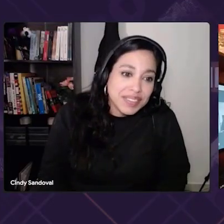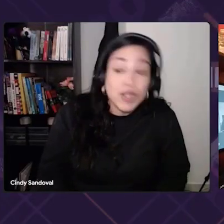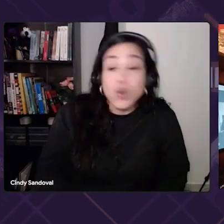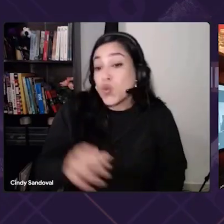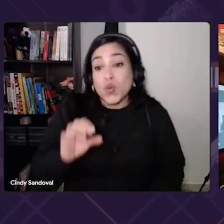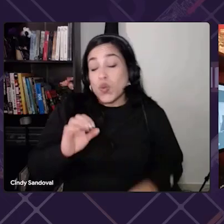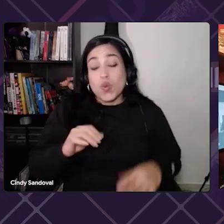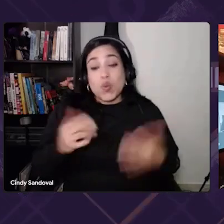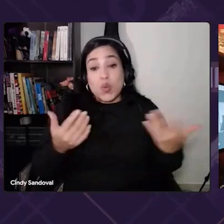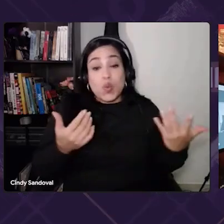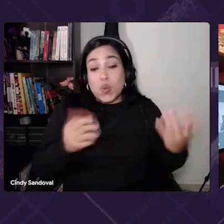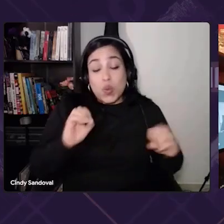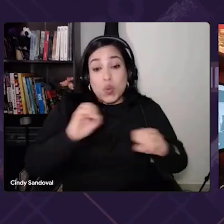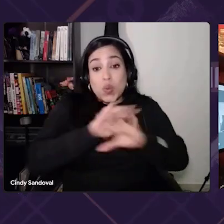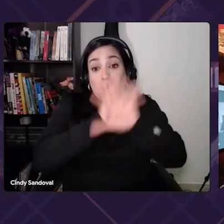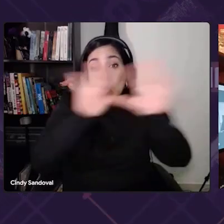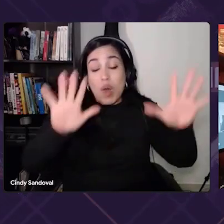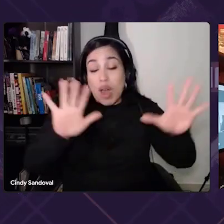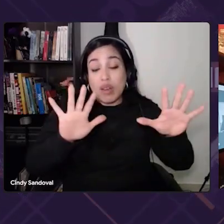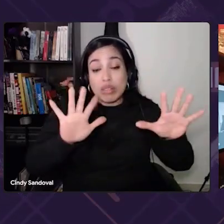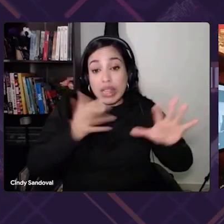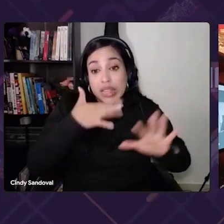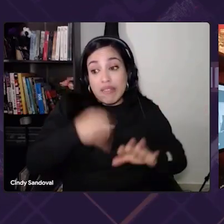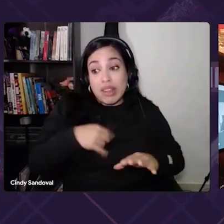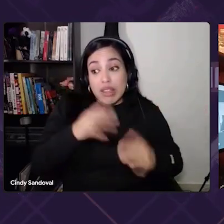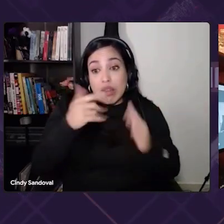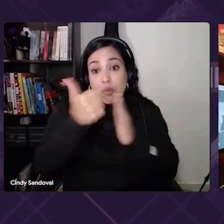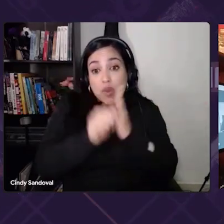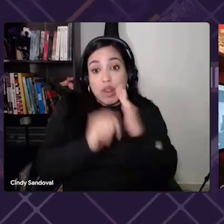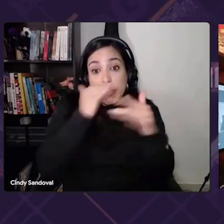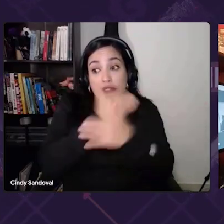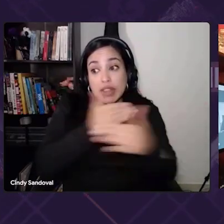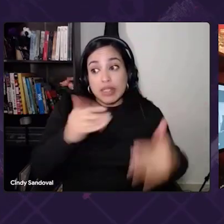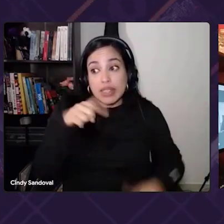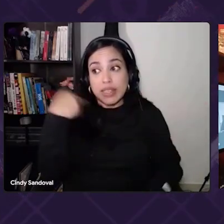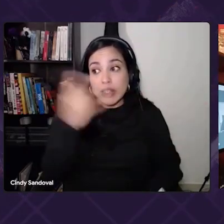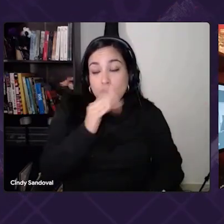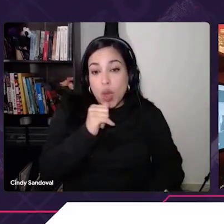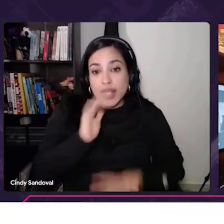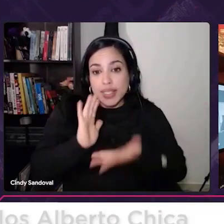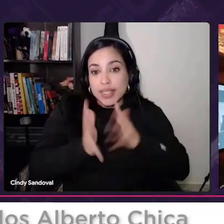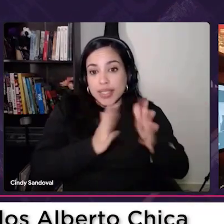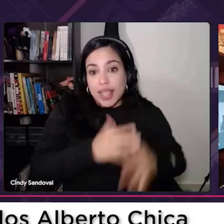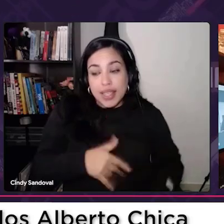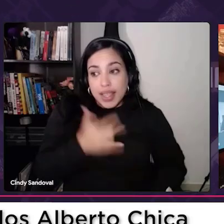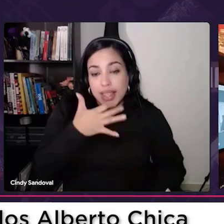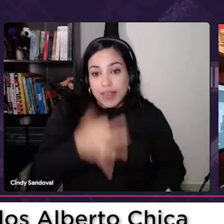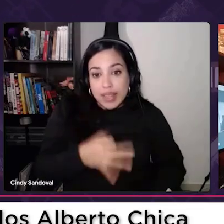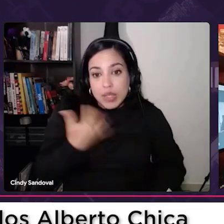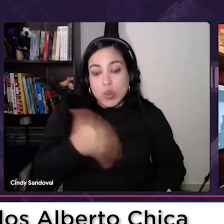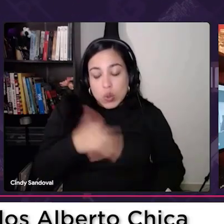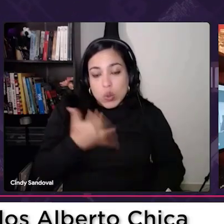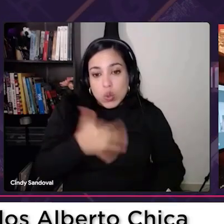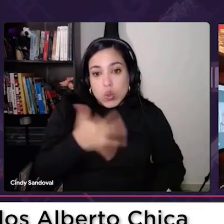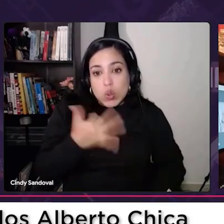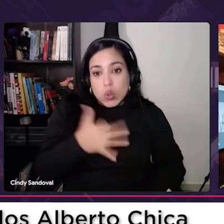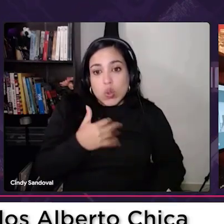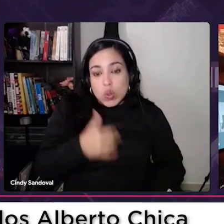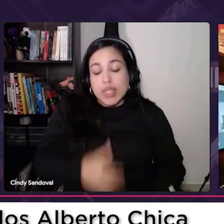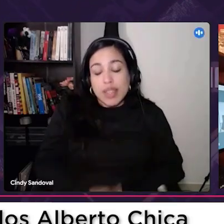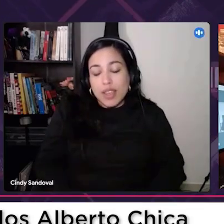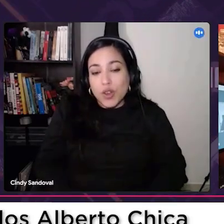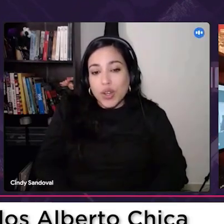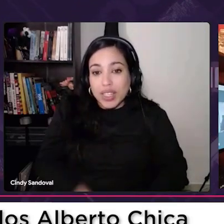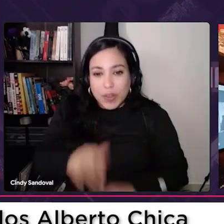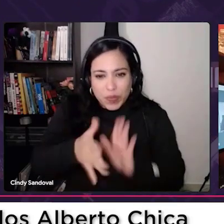Claro, de eso no nos cabe la menor duda, Cristian, no nos cabe la menor duda. Y ya que mencionas que